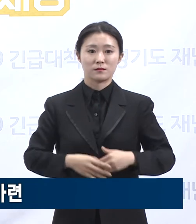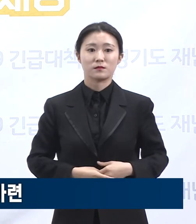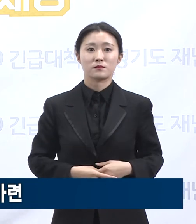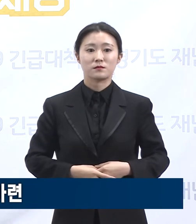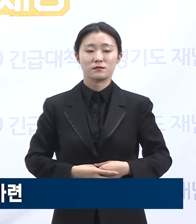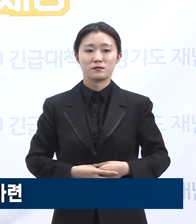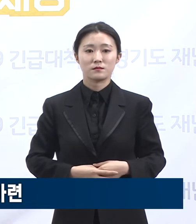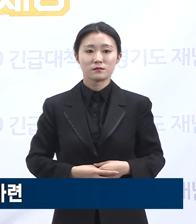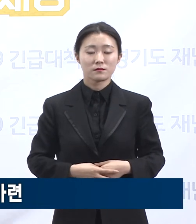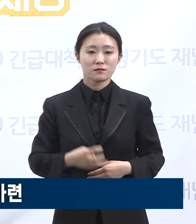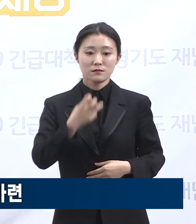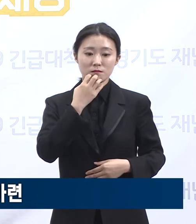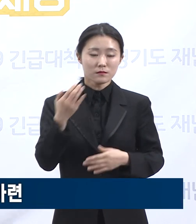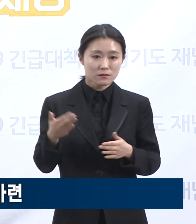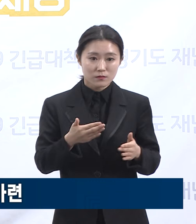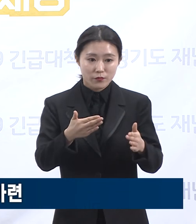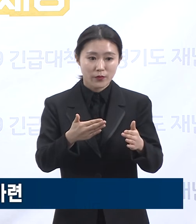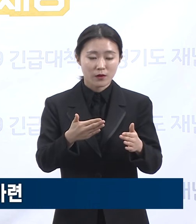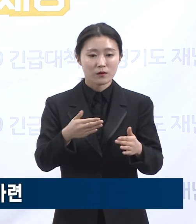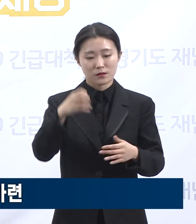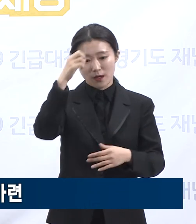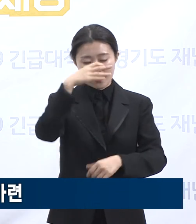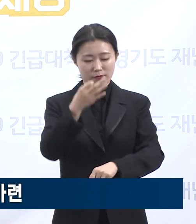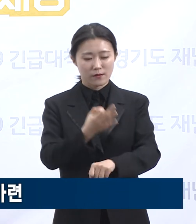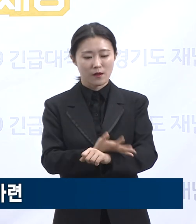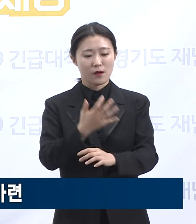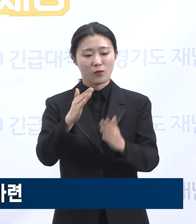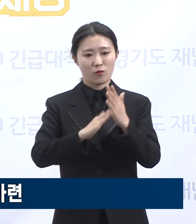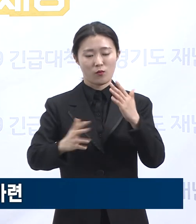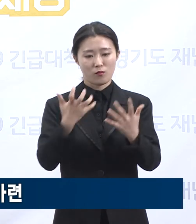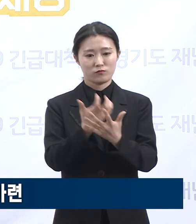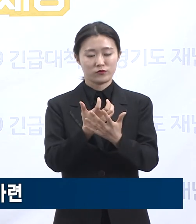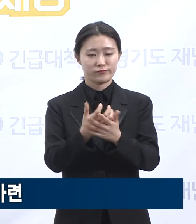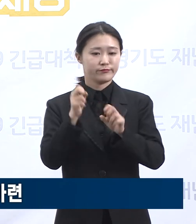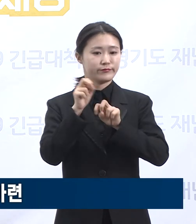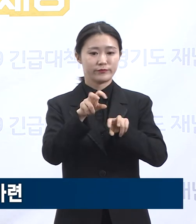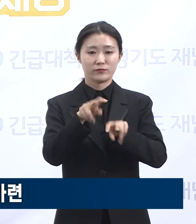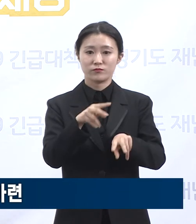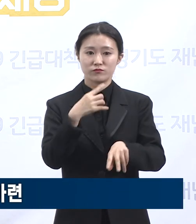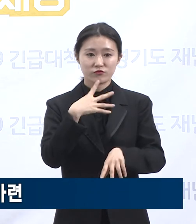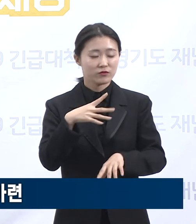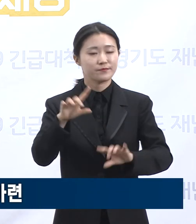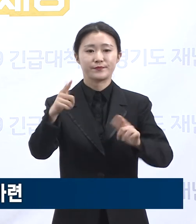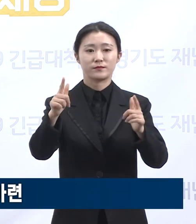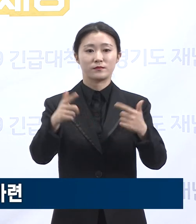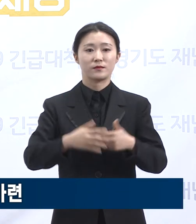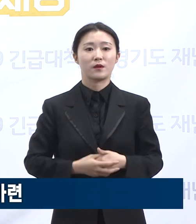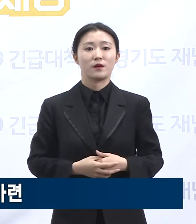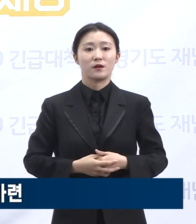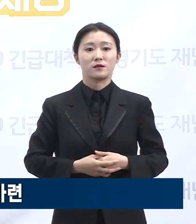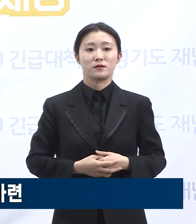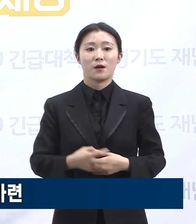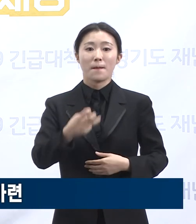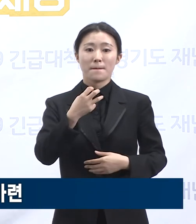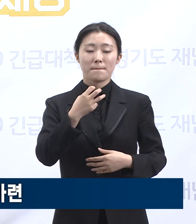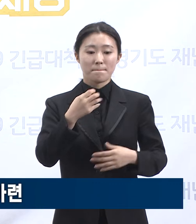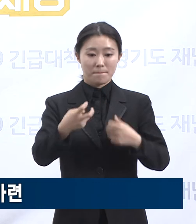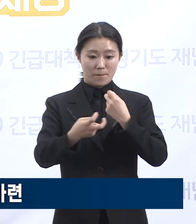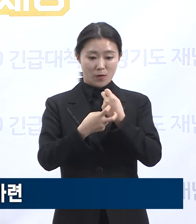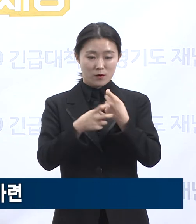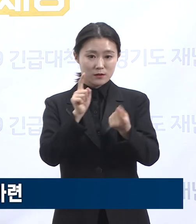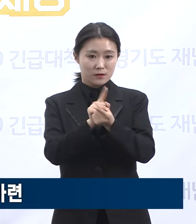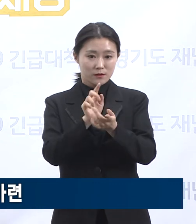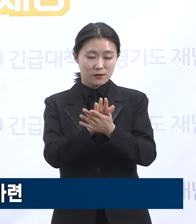장을 보내는 방식으로 일하지 않습니다. 해당 기관을 일일이 방문하여 그 필요를 설명하고 상대의 처지를 경청하며 조율하고